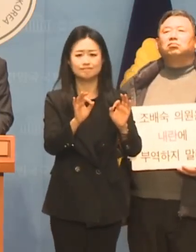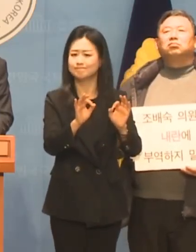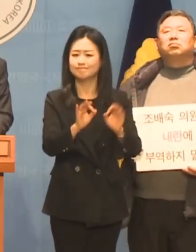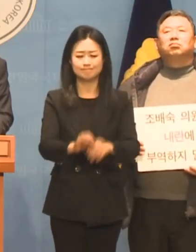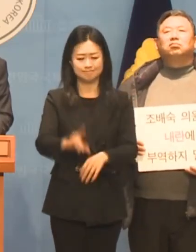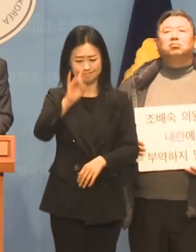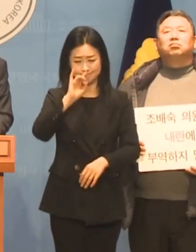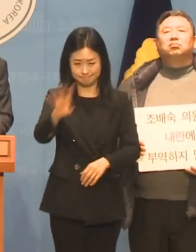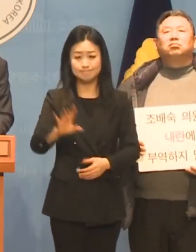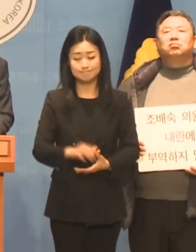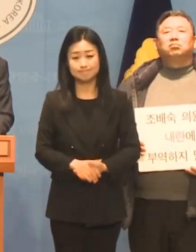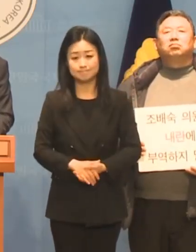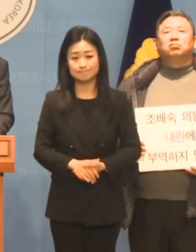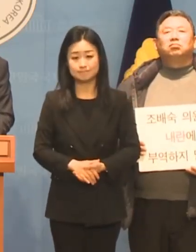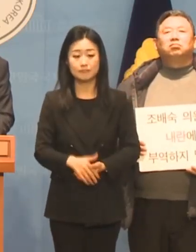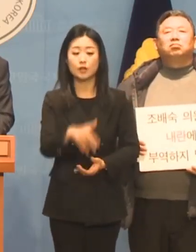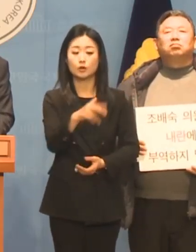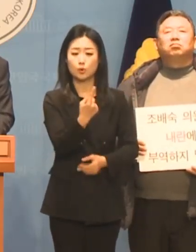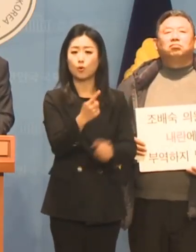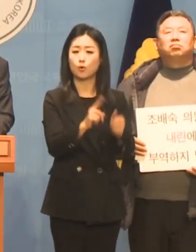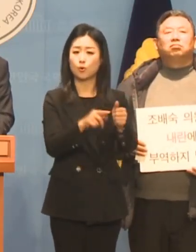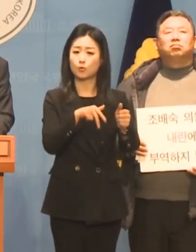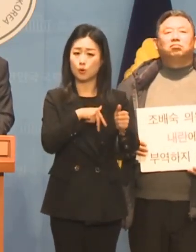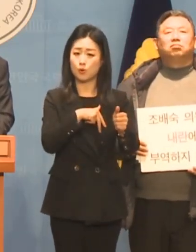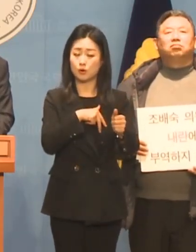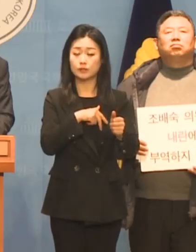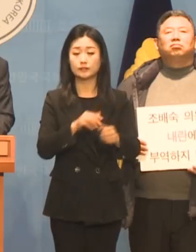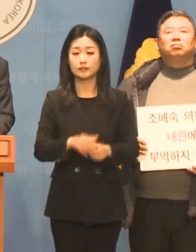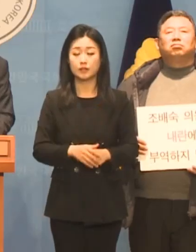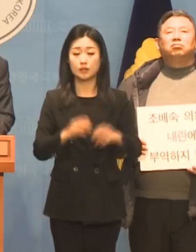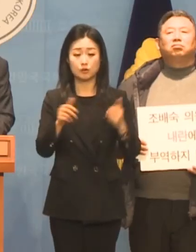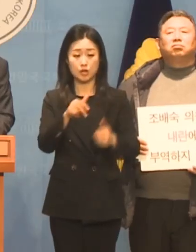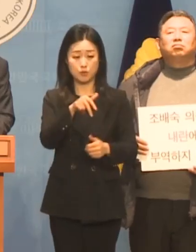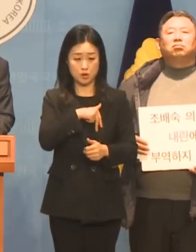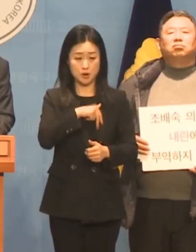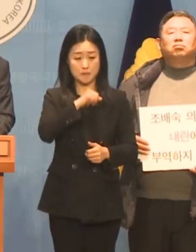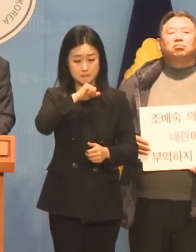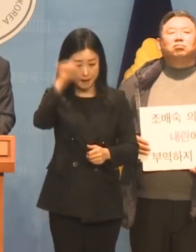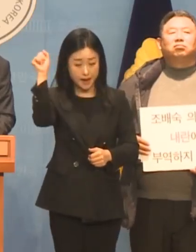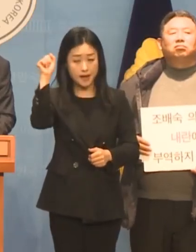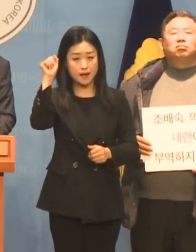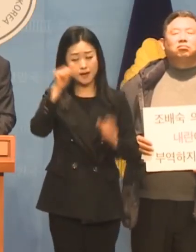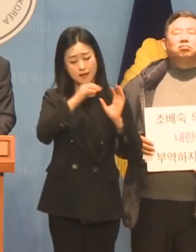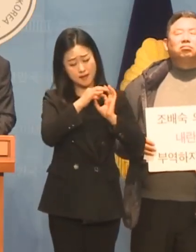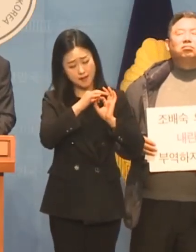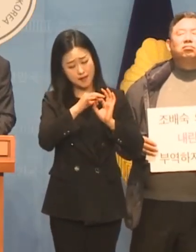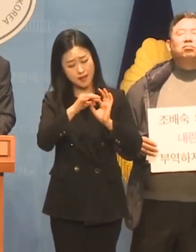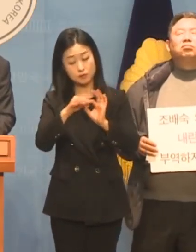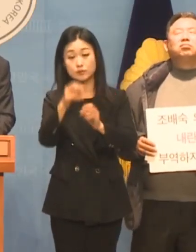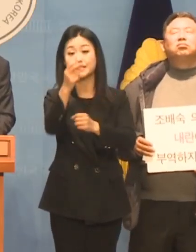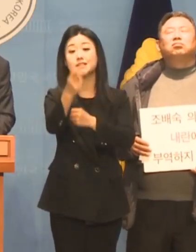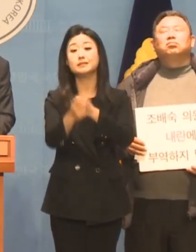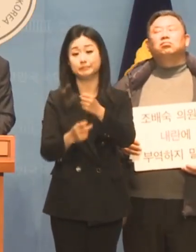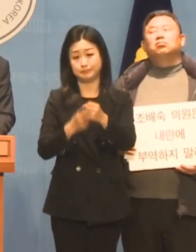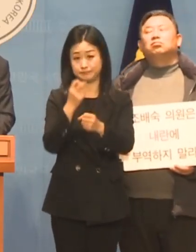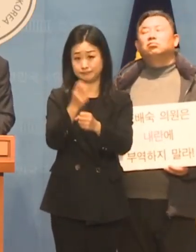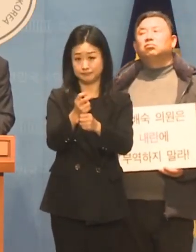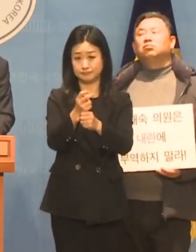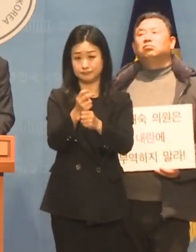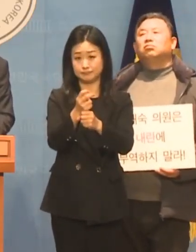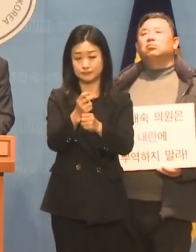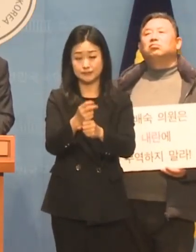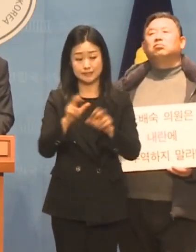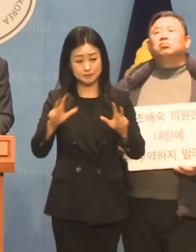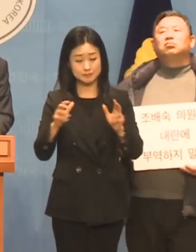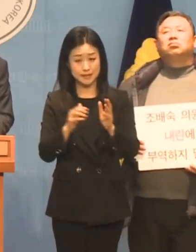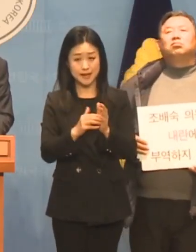없습니다. 조배숙 의원은 정치 입문에서 오늘에 이르기까지 지난 20여 년간